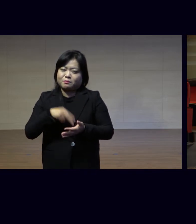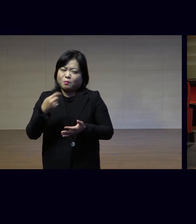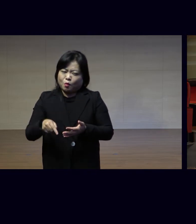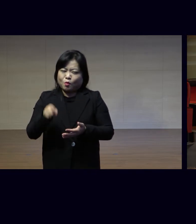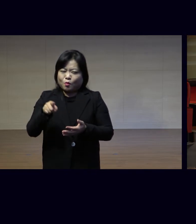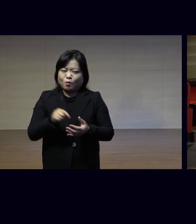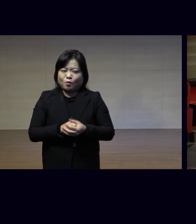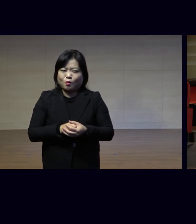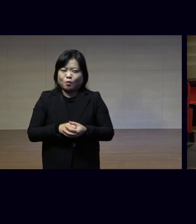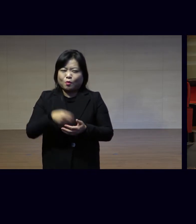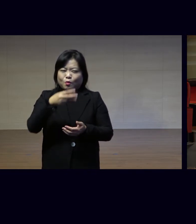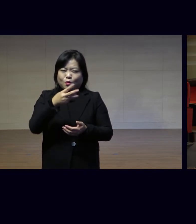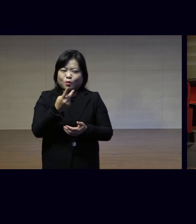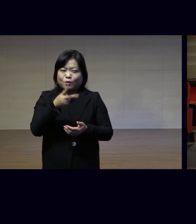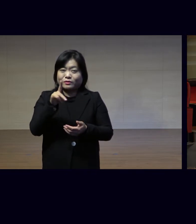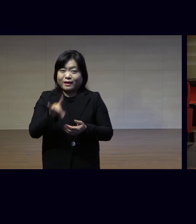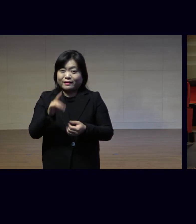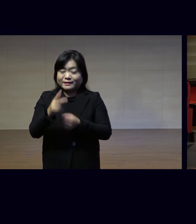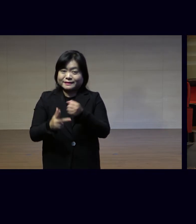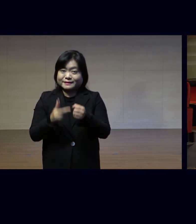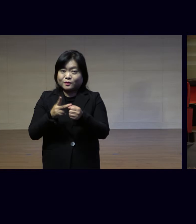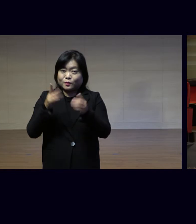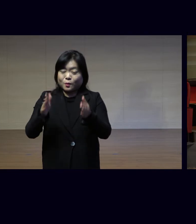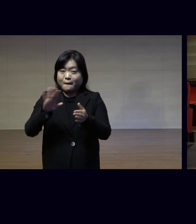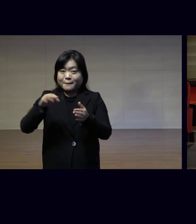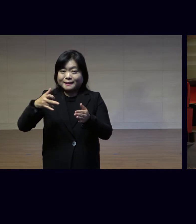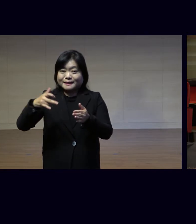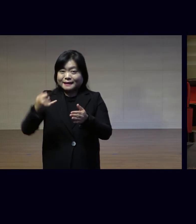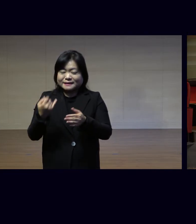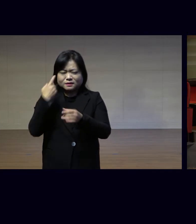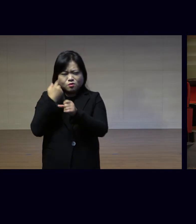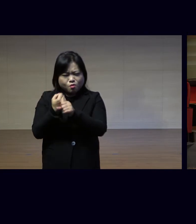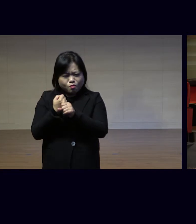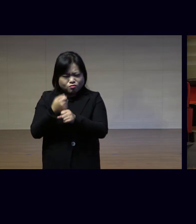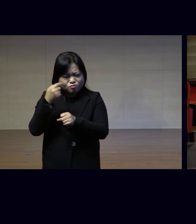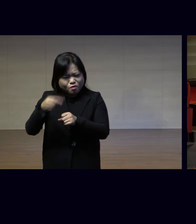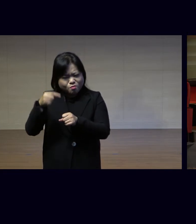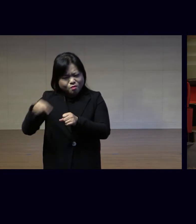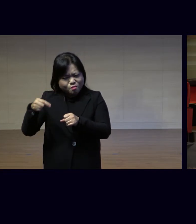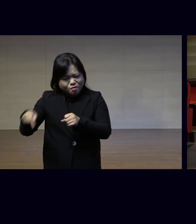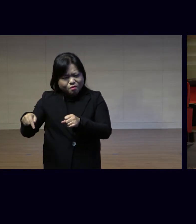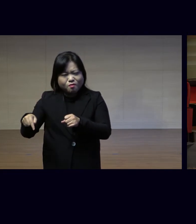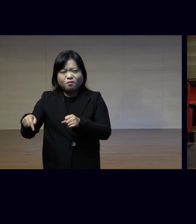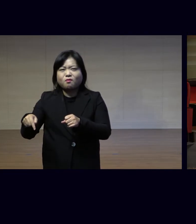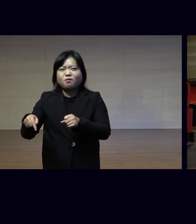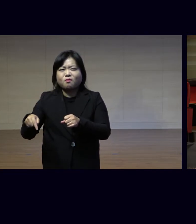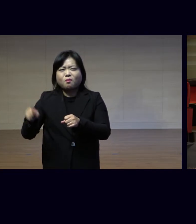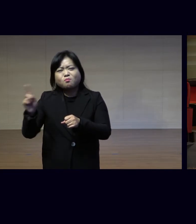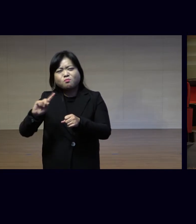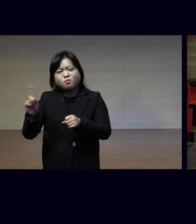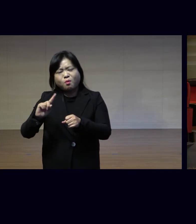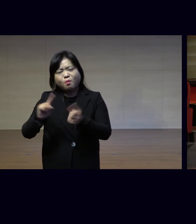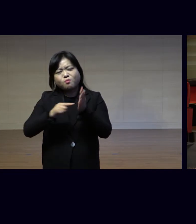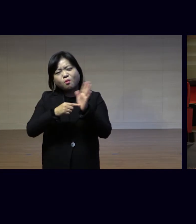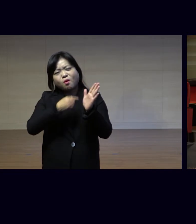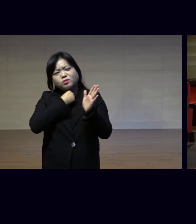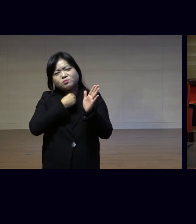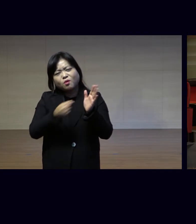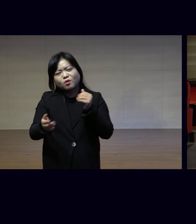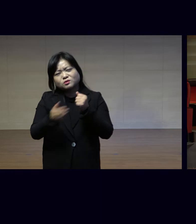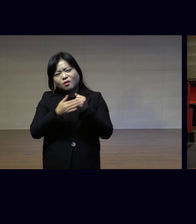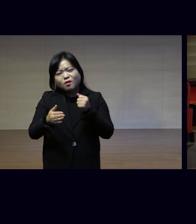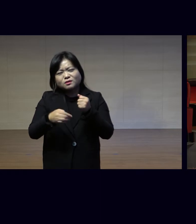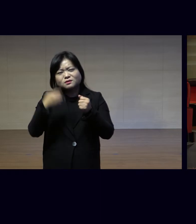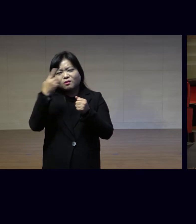도대체 로댕이 7년 동안 발자크의 어떤 면을 받고 어떤 걸 표현하고 싶어서